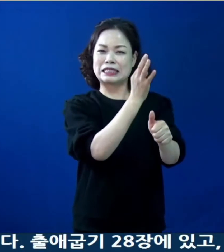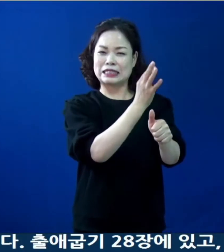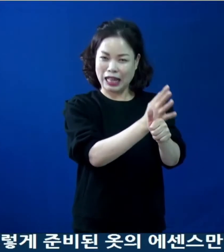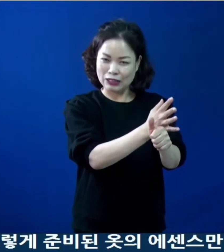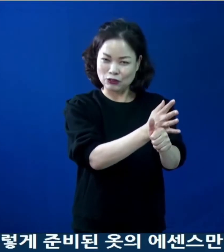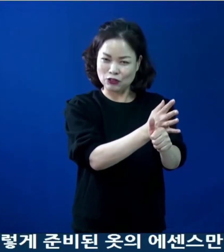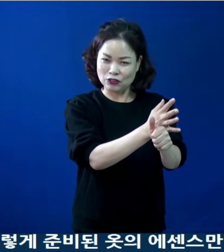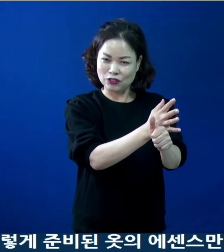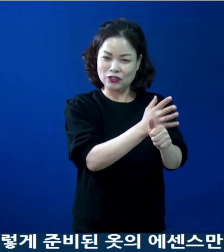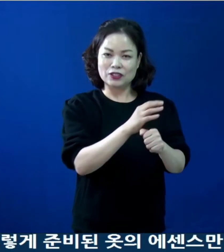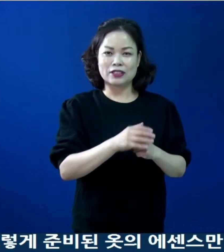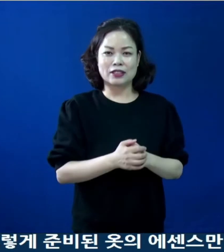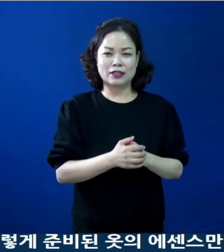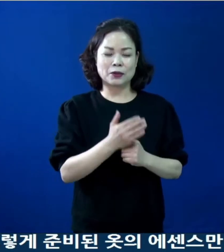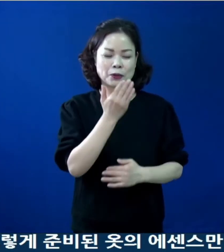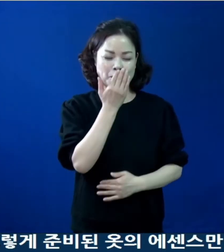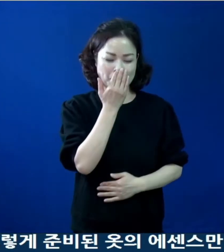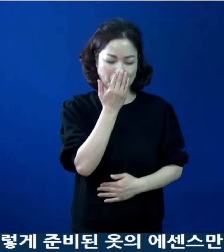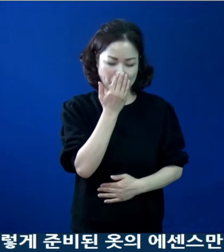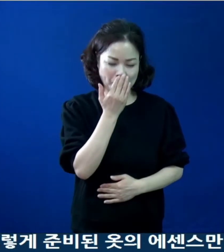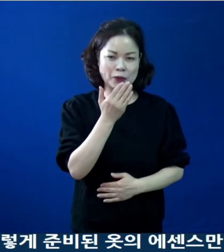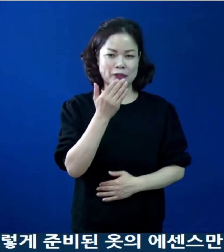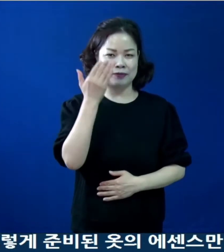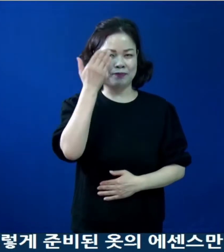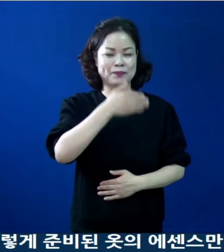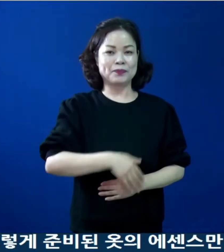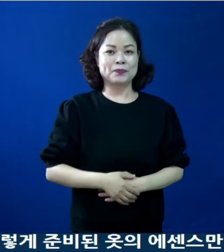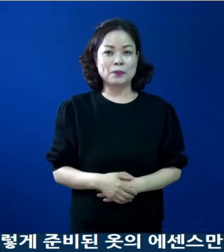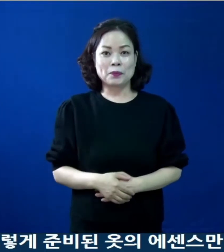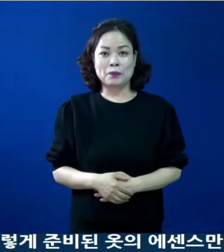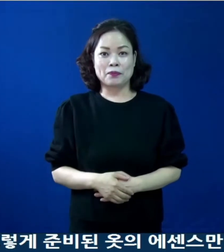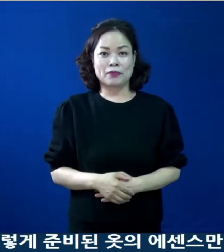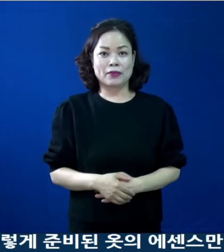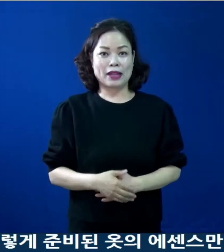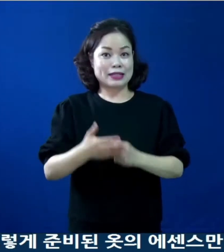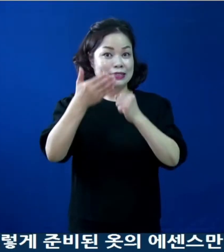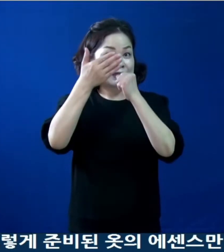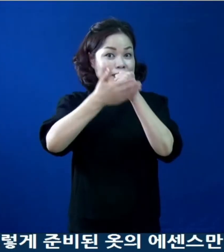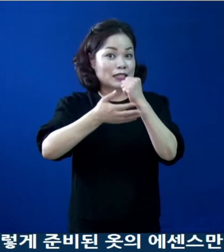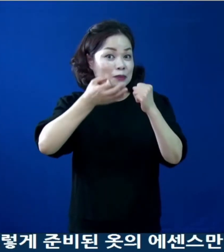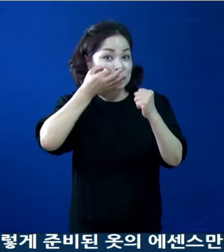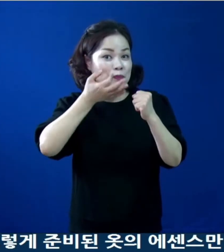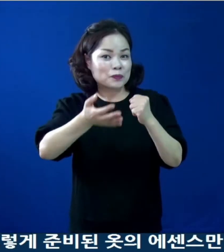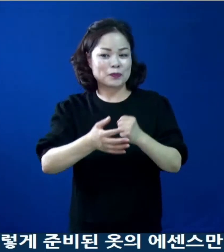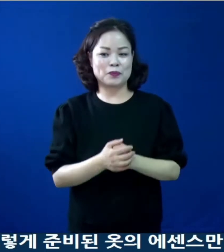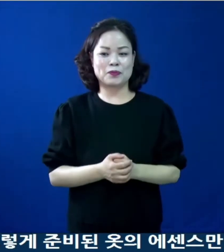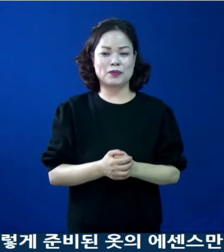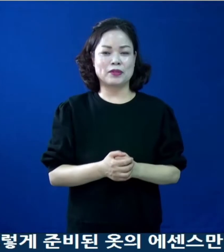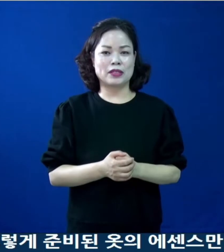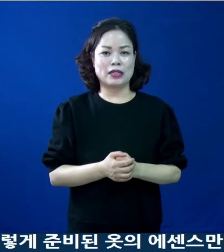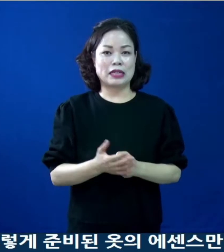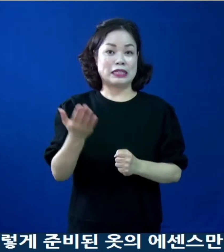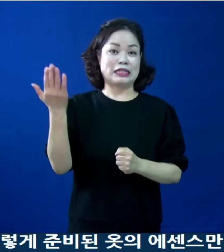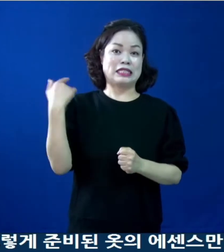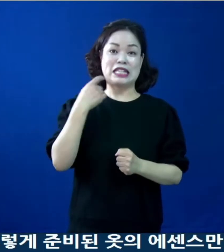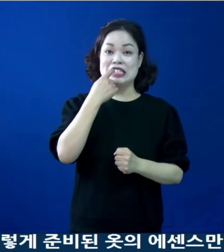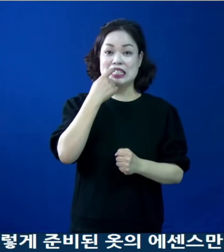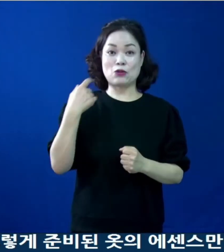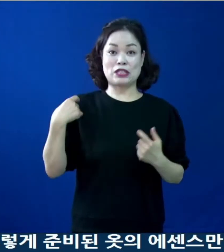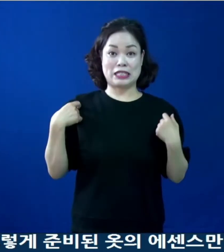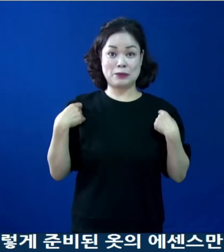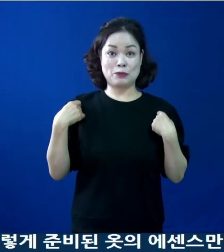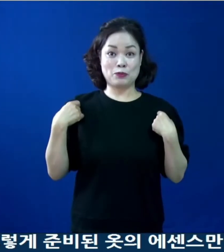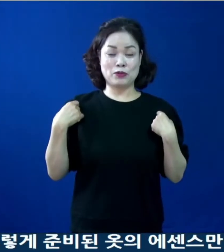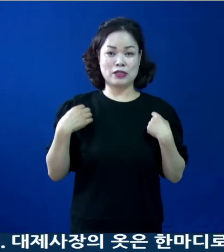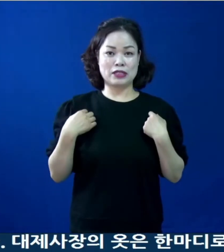단순하고 겸손합니다. 우선 사진 하나 보겠습니다. 뒤에 하얀 옷으로